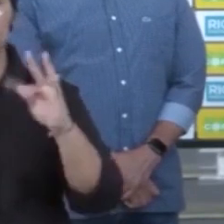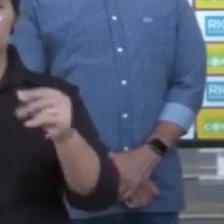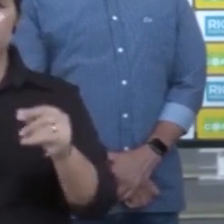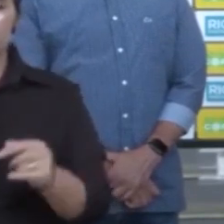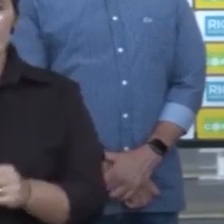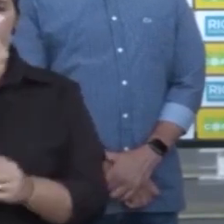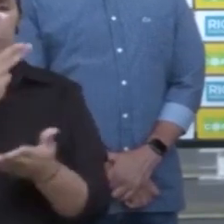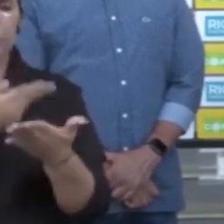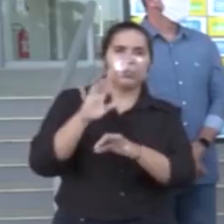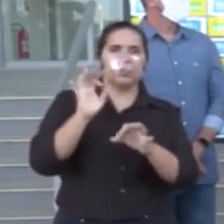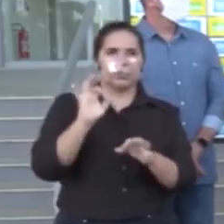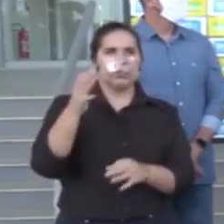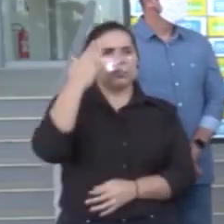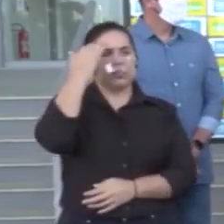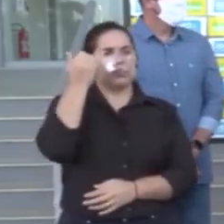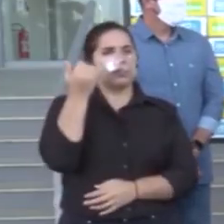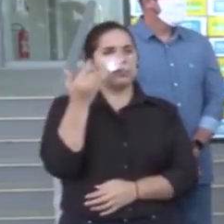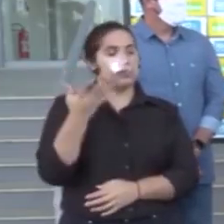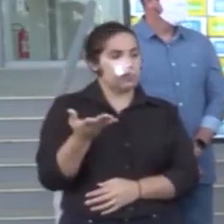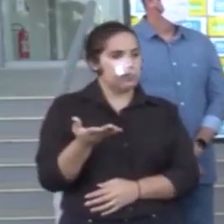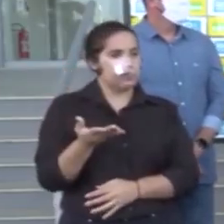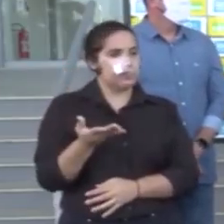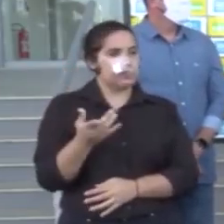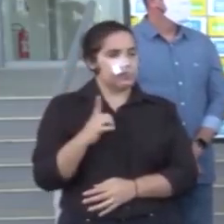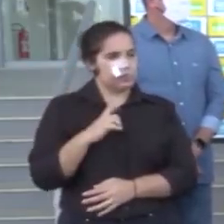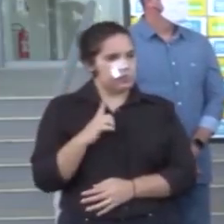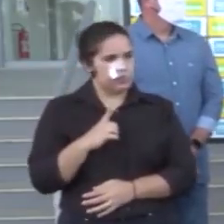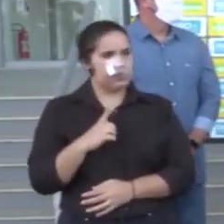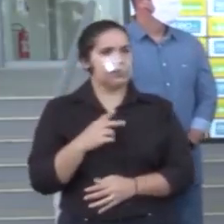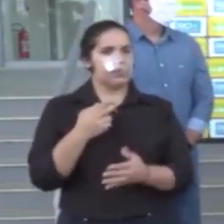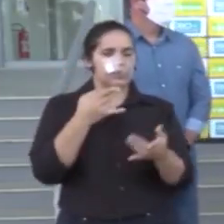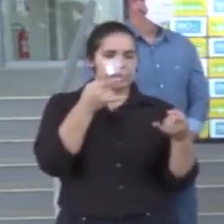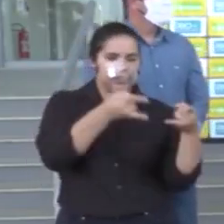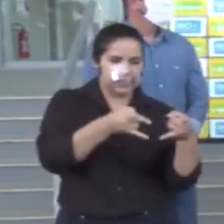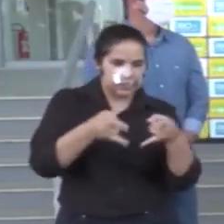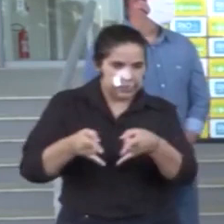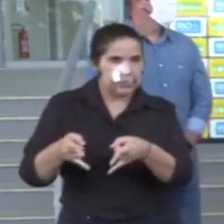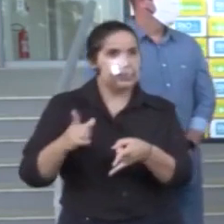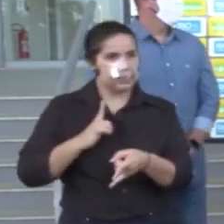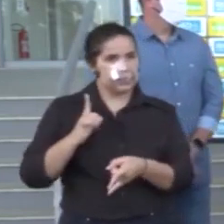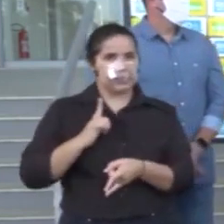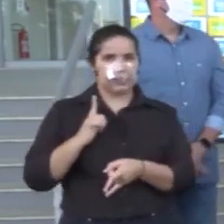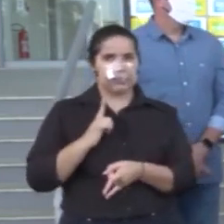prazo de quarentena. À medida que nós tenhamos leitos,